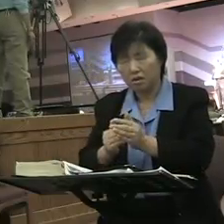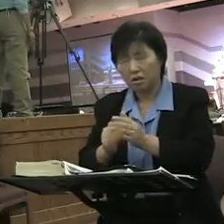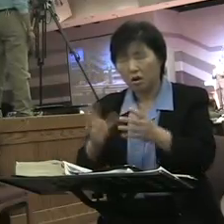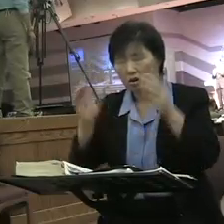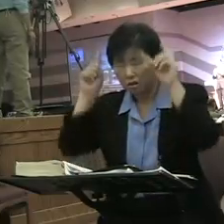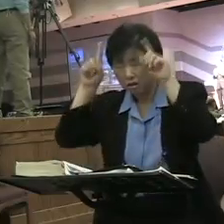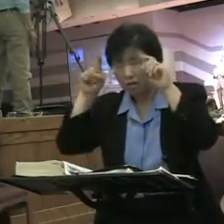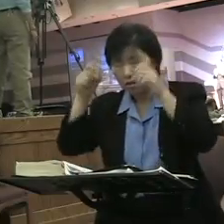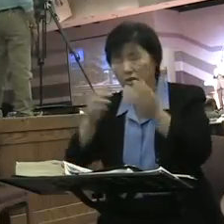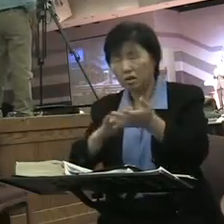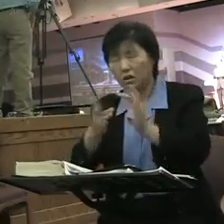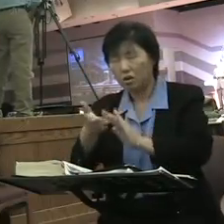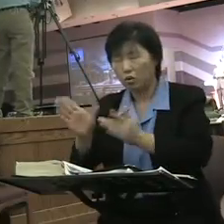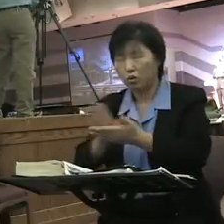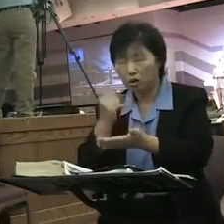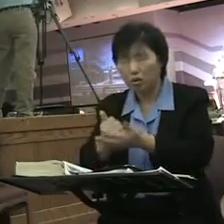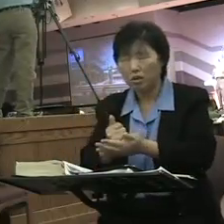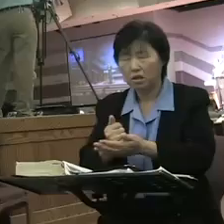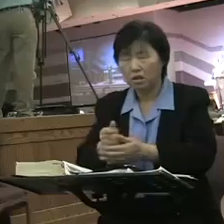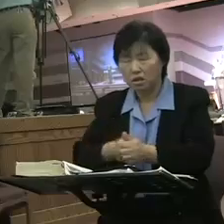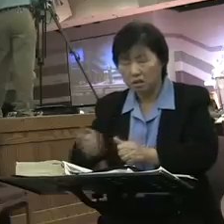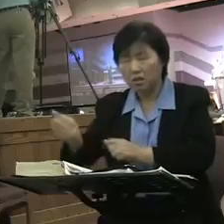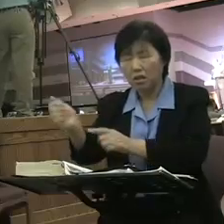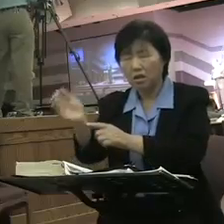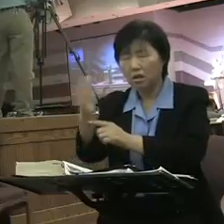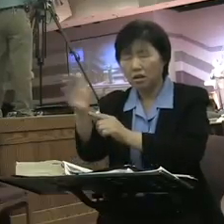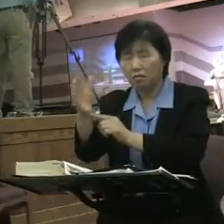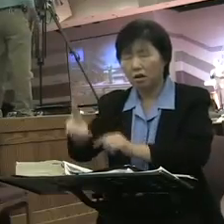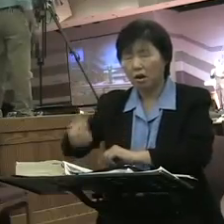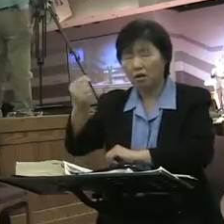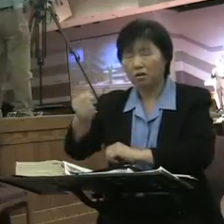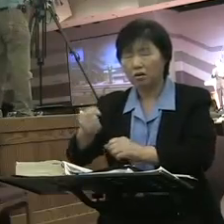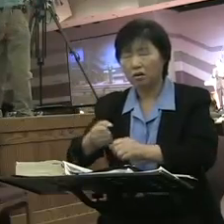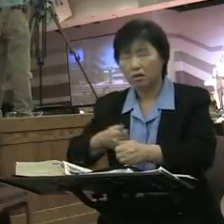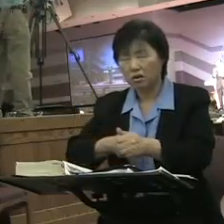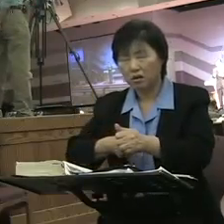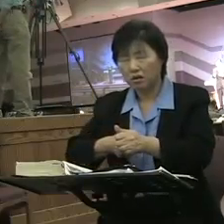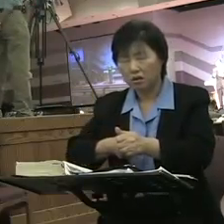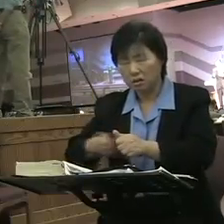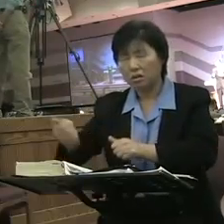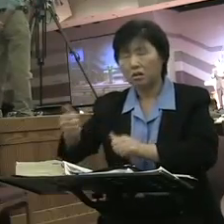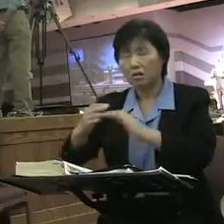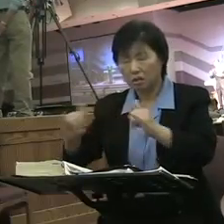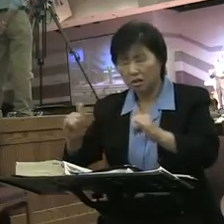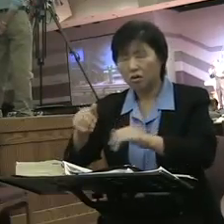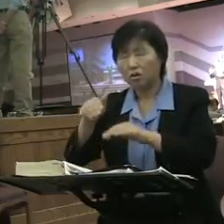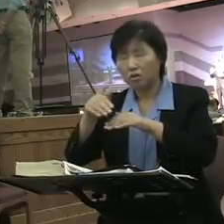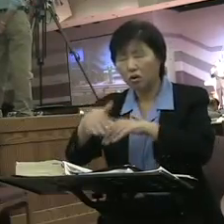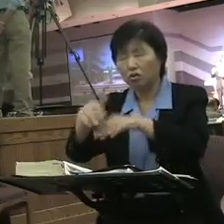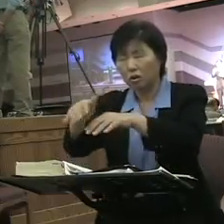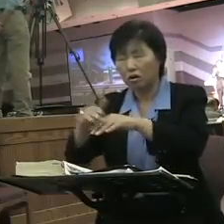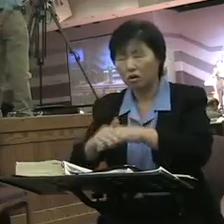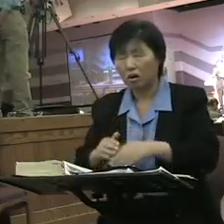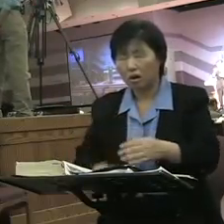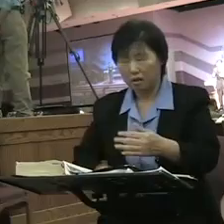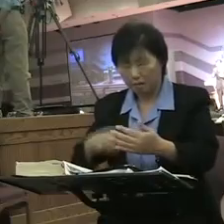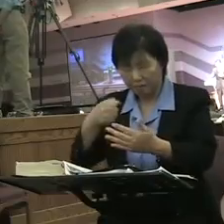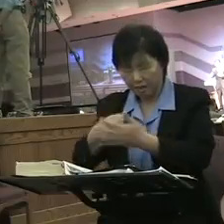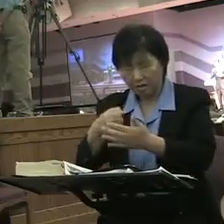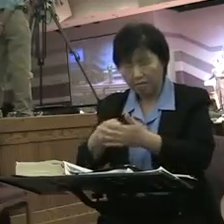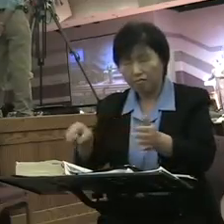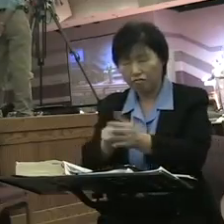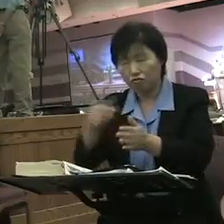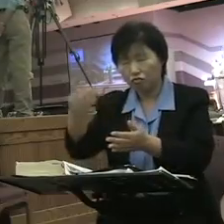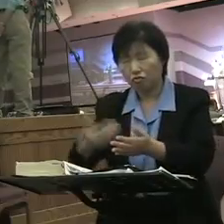양 예수 그리스도의 승리의 깃발을 들고 우리 또한 승리자로 전진할 수 있기를 바랍니다. 우리에게 담대한 믿음을